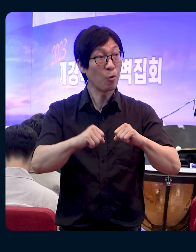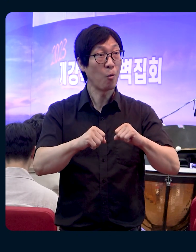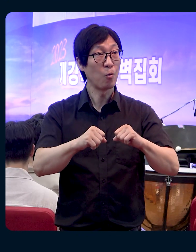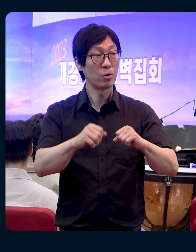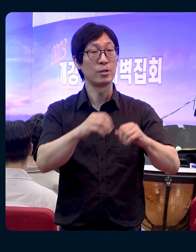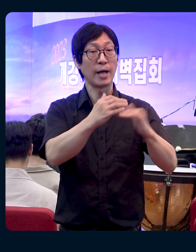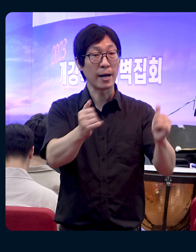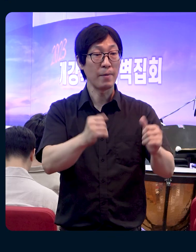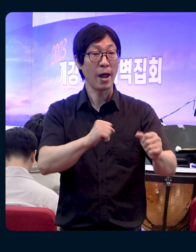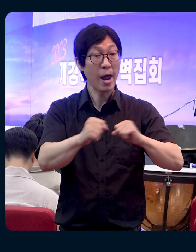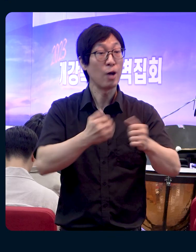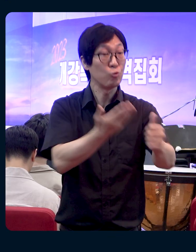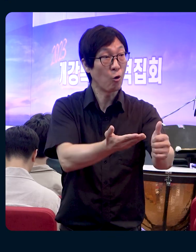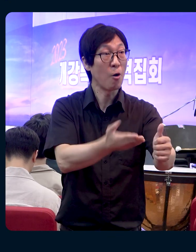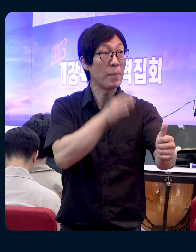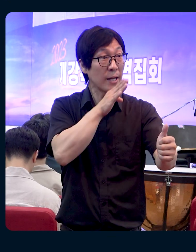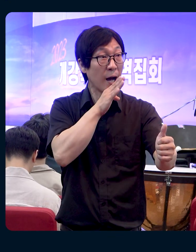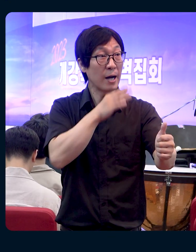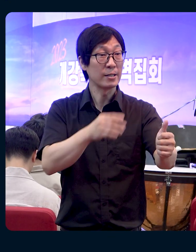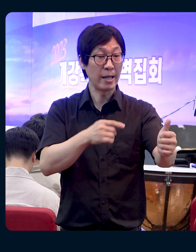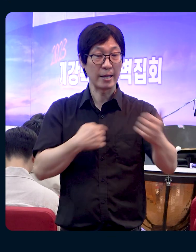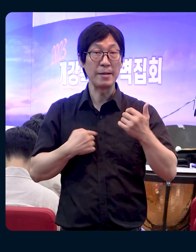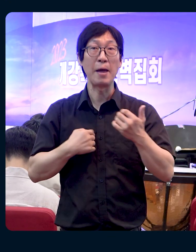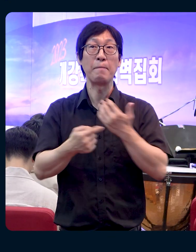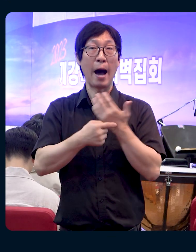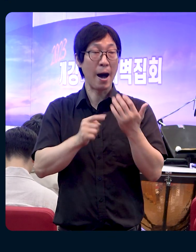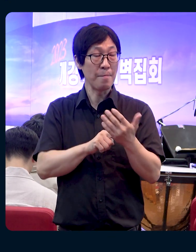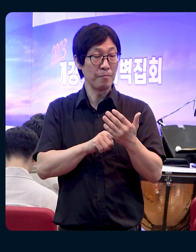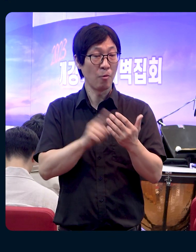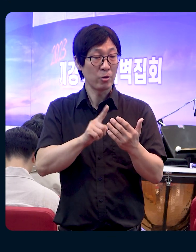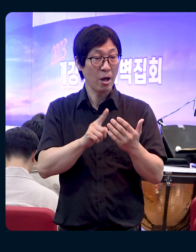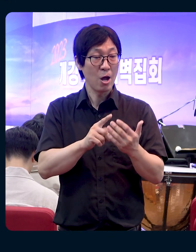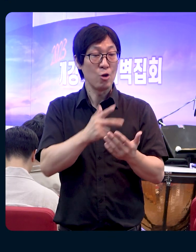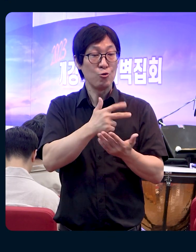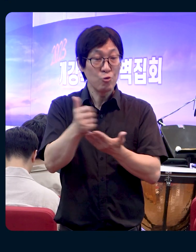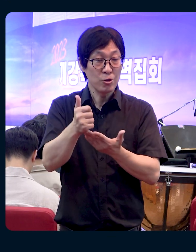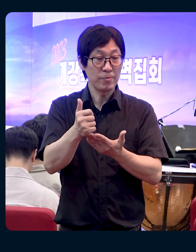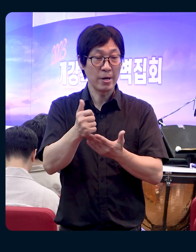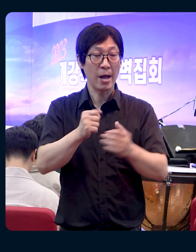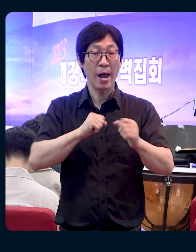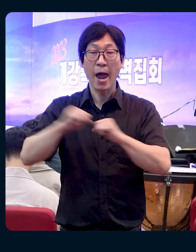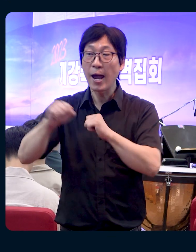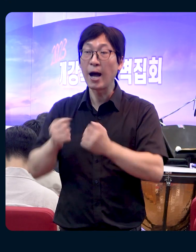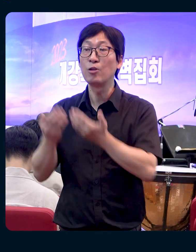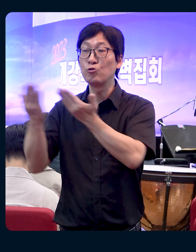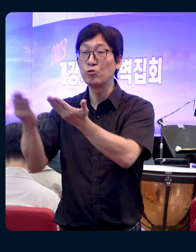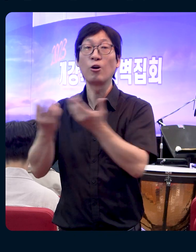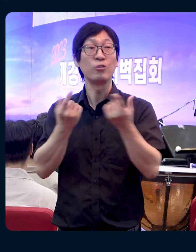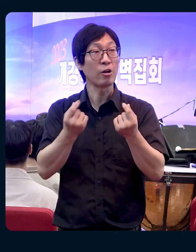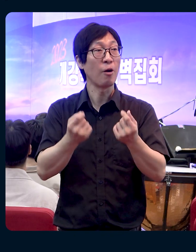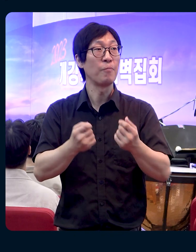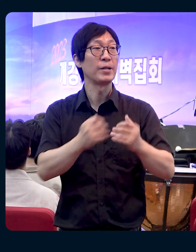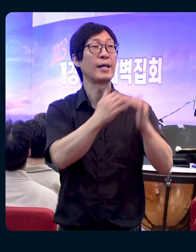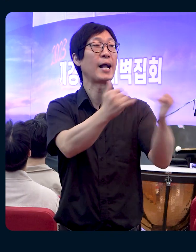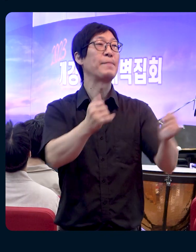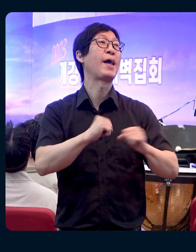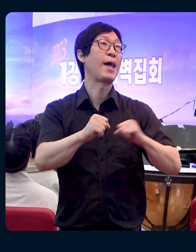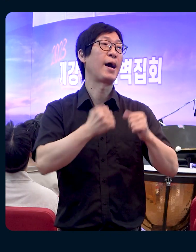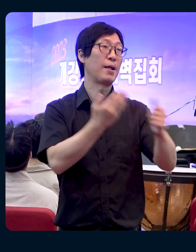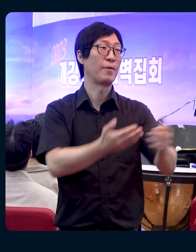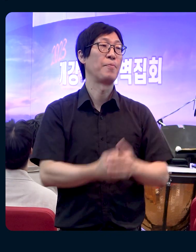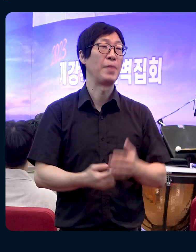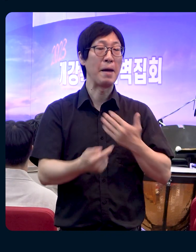이야기예요. 예. 그러니까 주님을 전면 내세우는 게 아니에요. 하지만 마음 중심은 주님께 하는